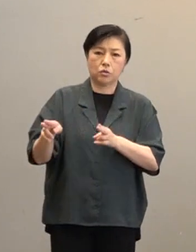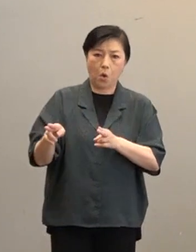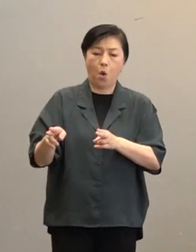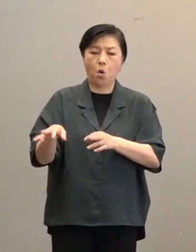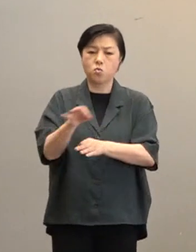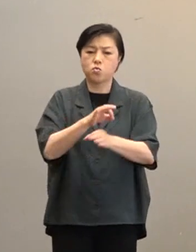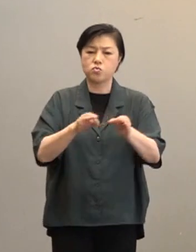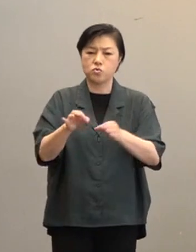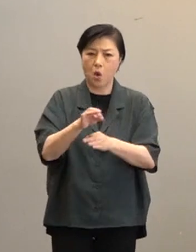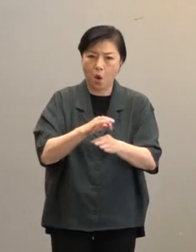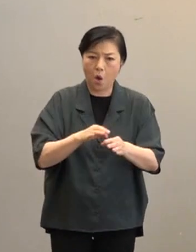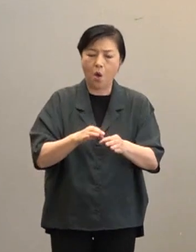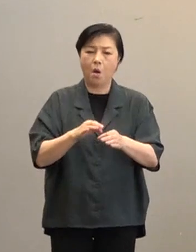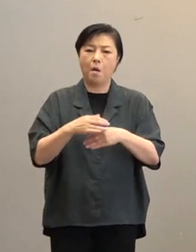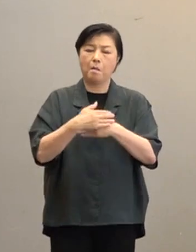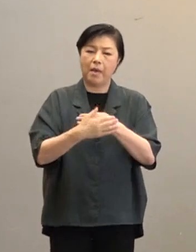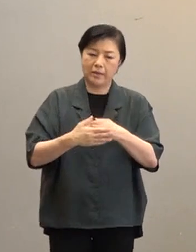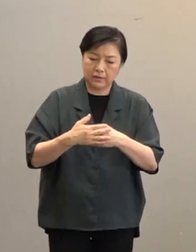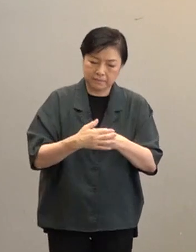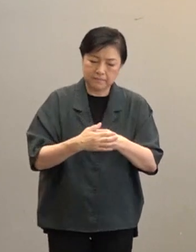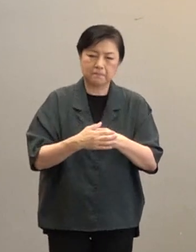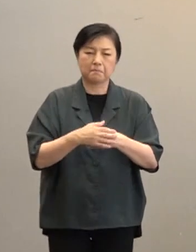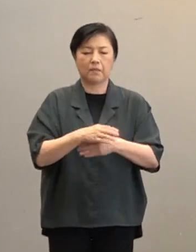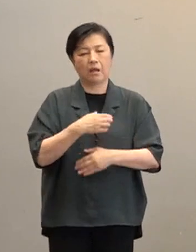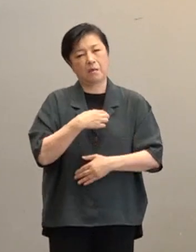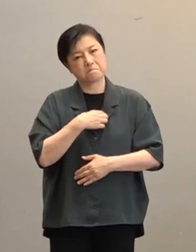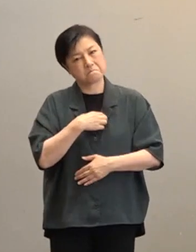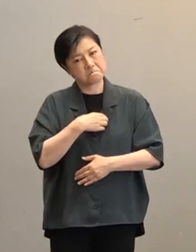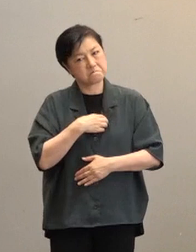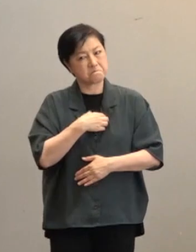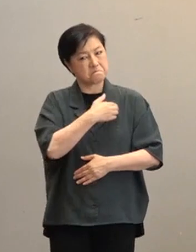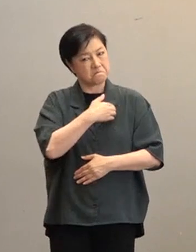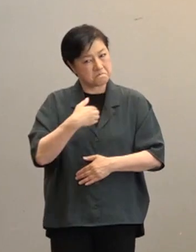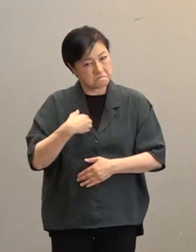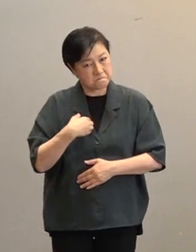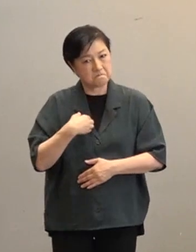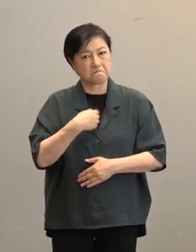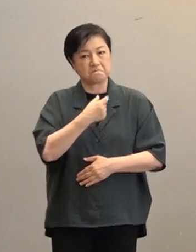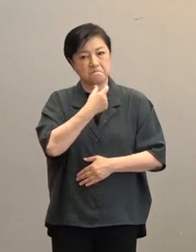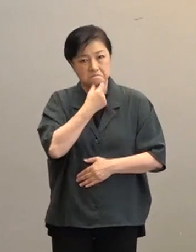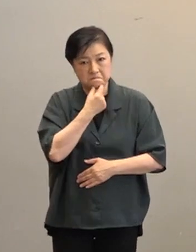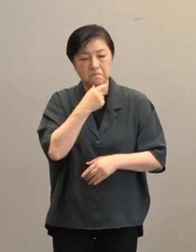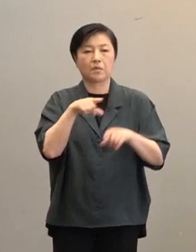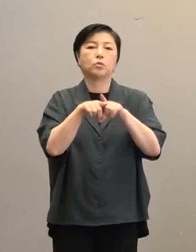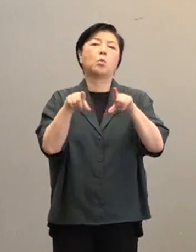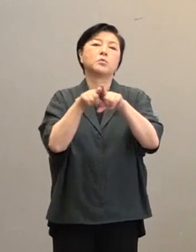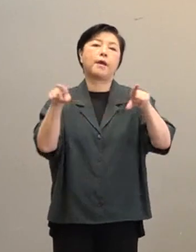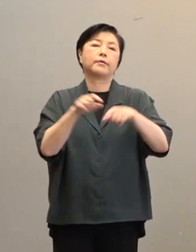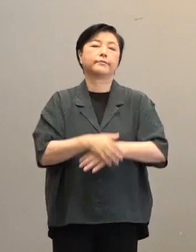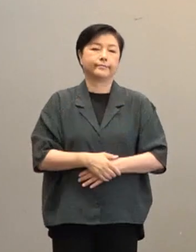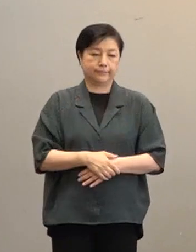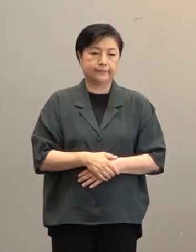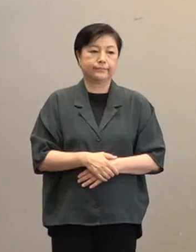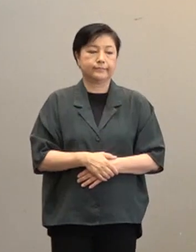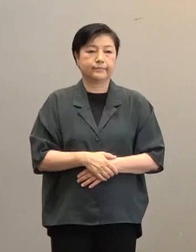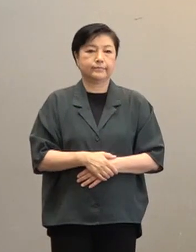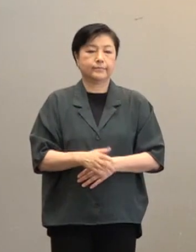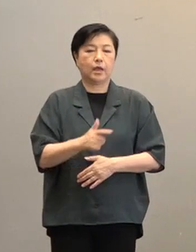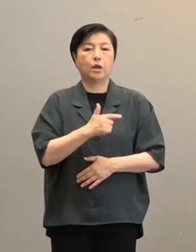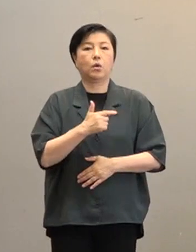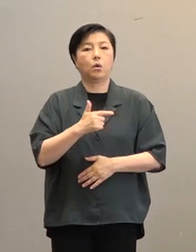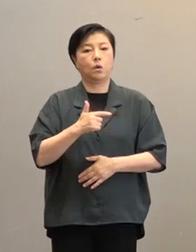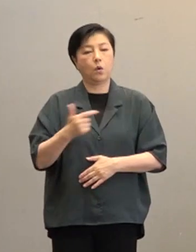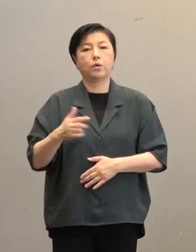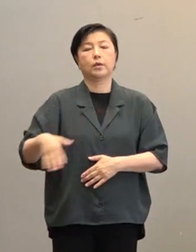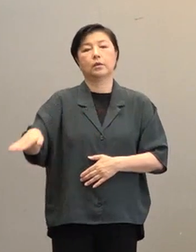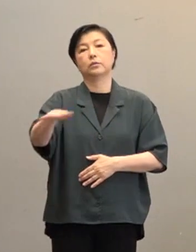運用面に対して不安になるというのは当然だというふうに思っていますので、大きな